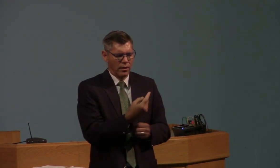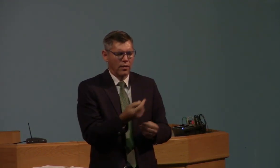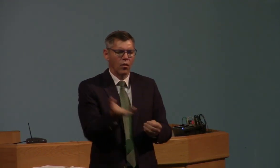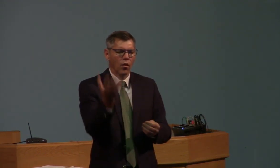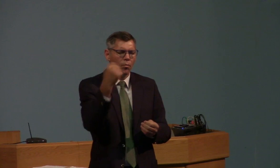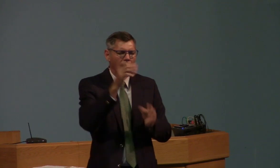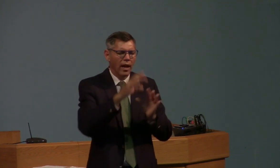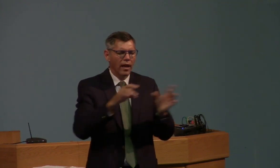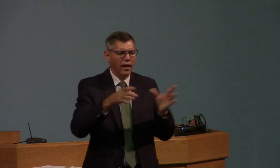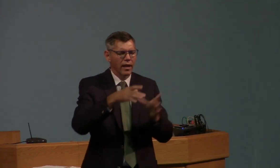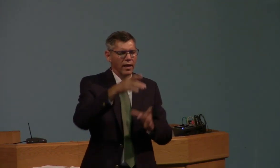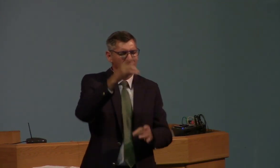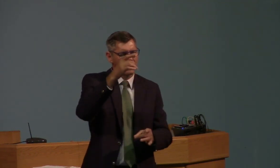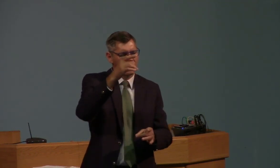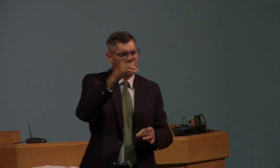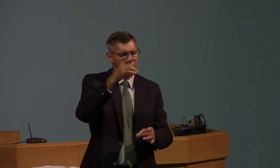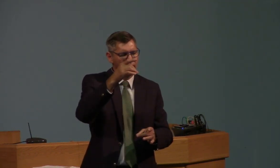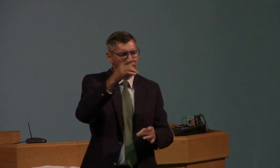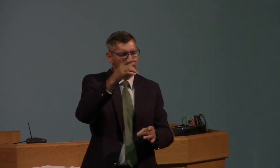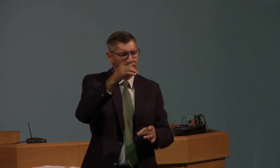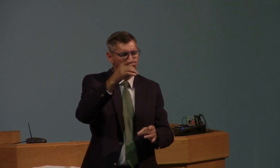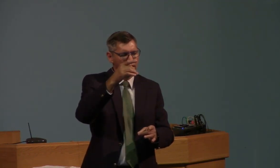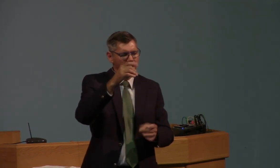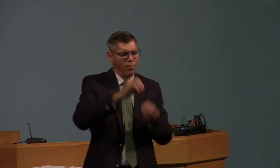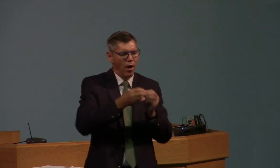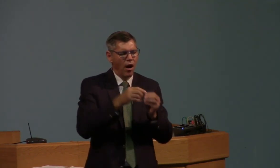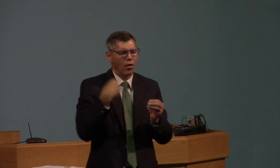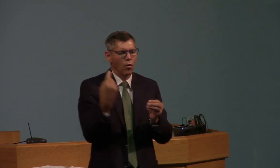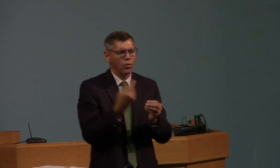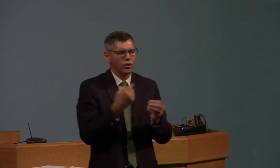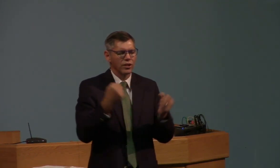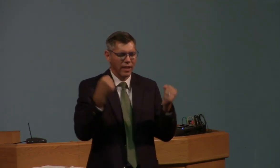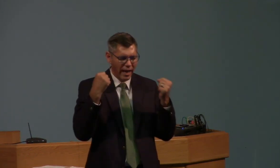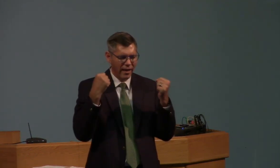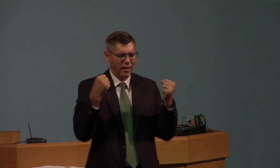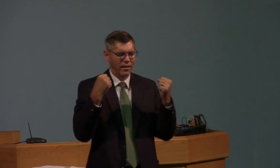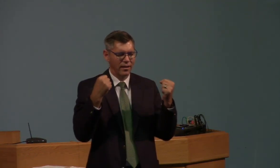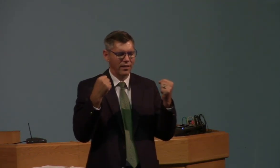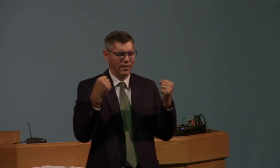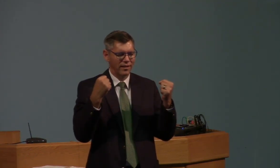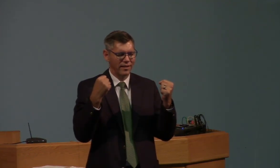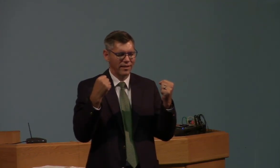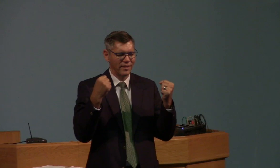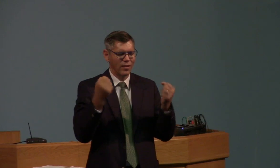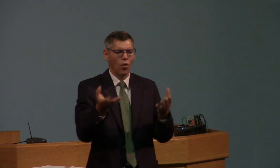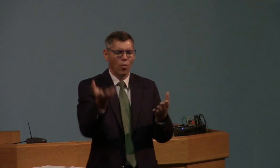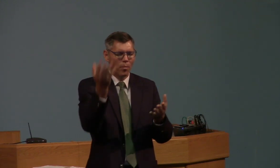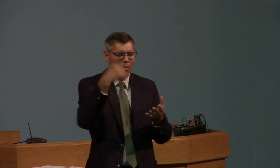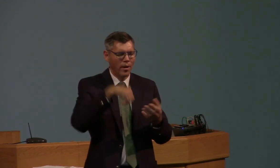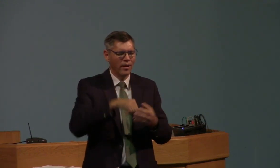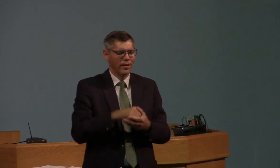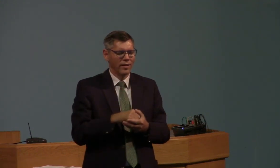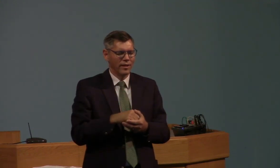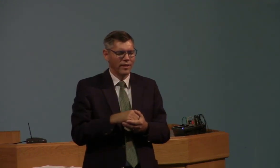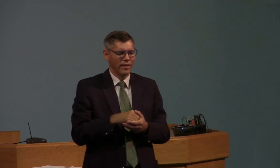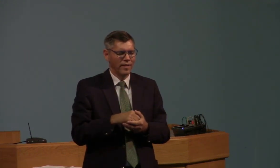Kom Heilige Gees en maak ons sterk. Kom